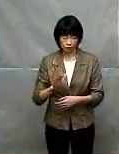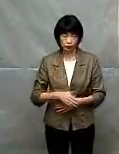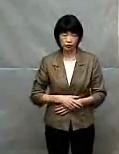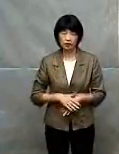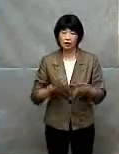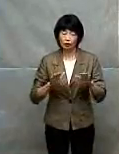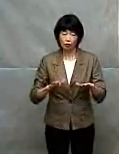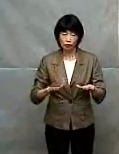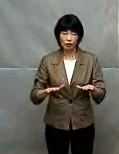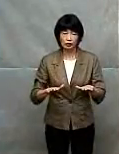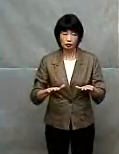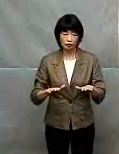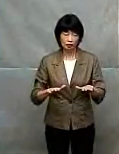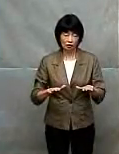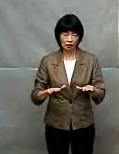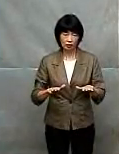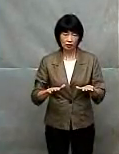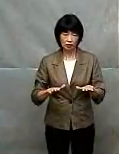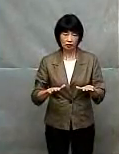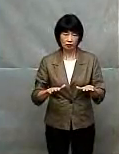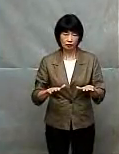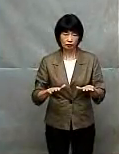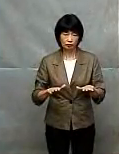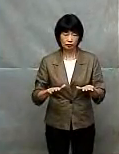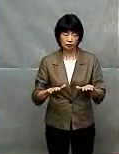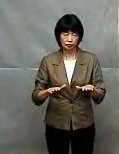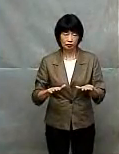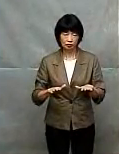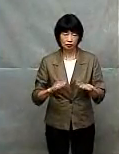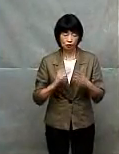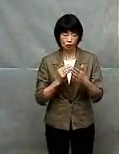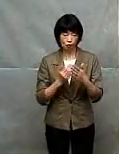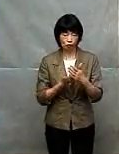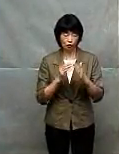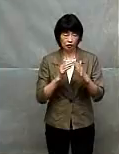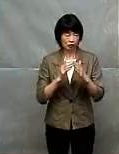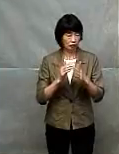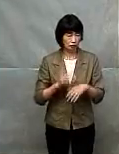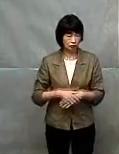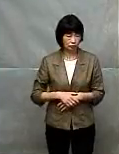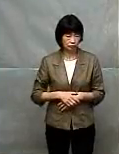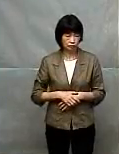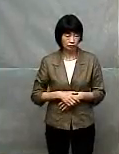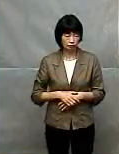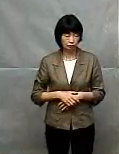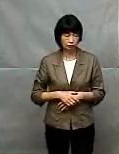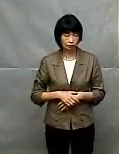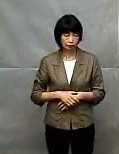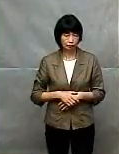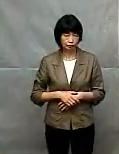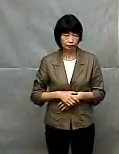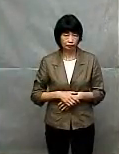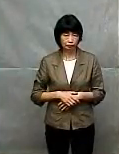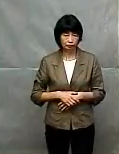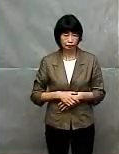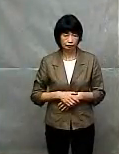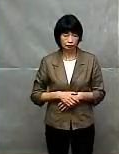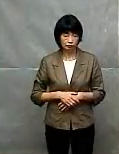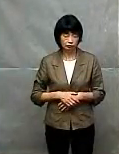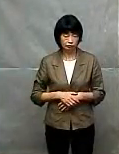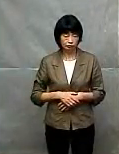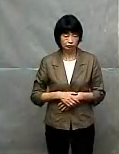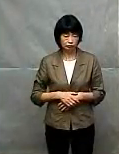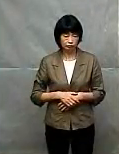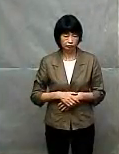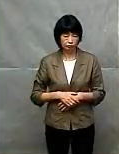今回のその山形大学工学部の件は、私はその具